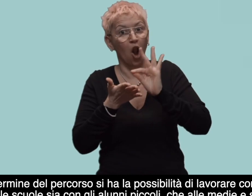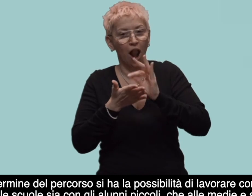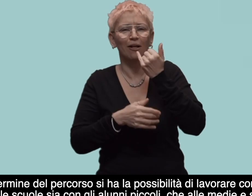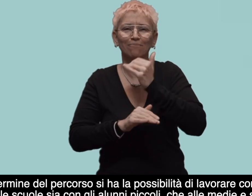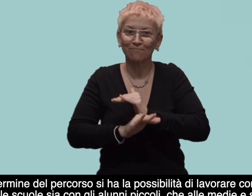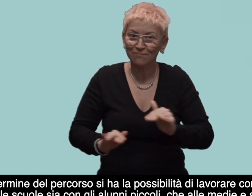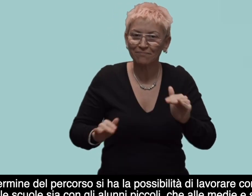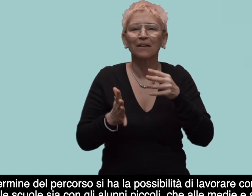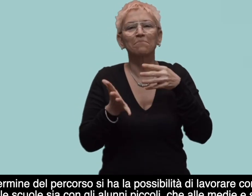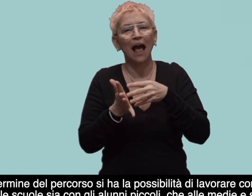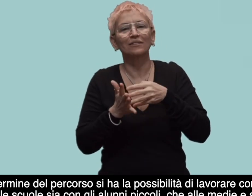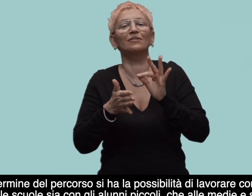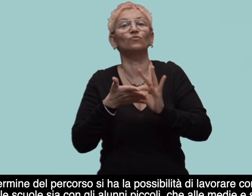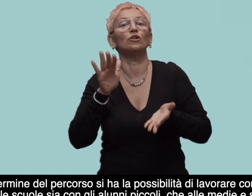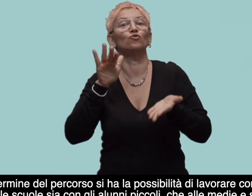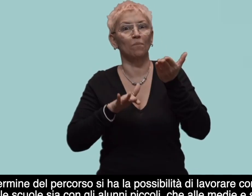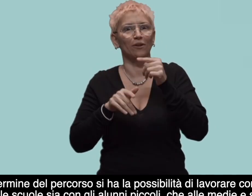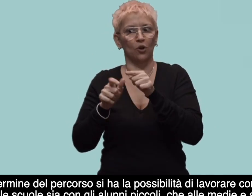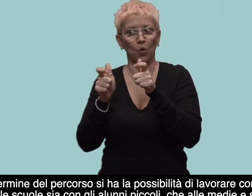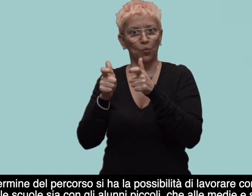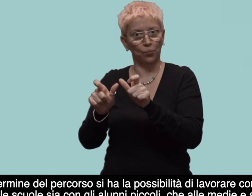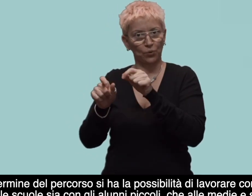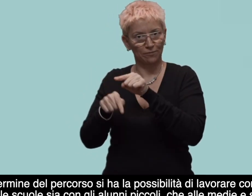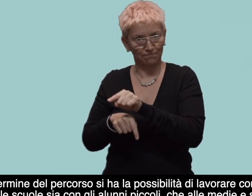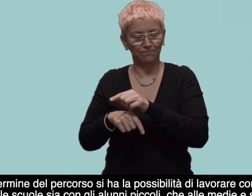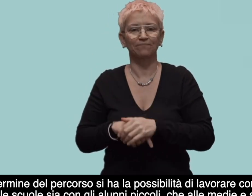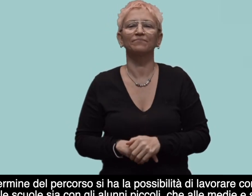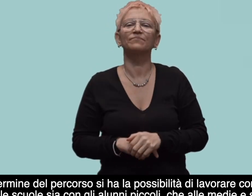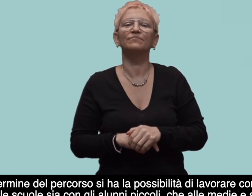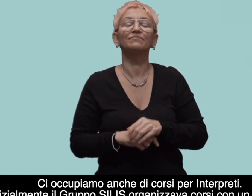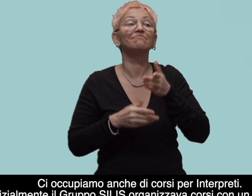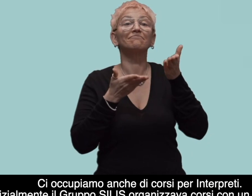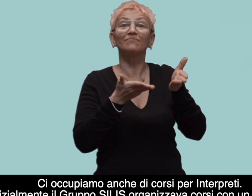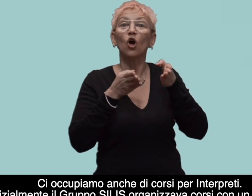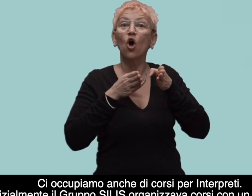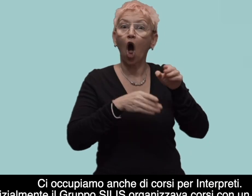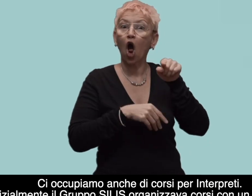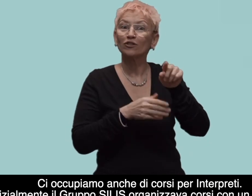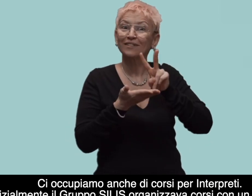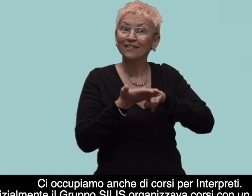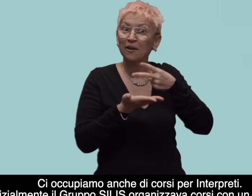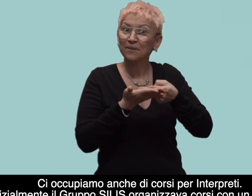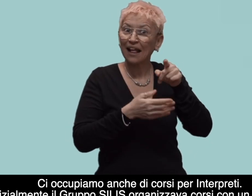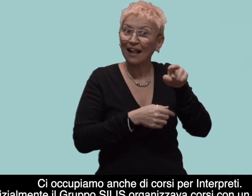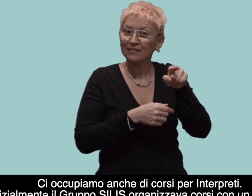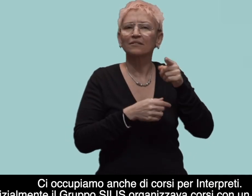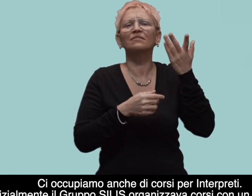sia la possibilità di lavorare nelle scuole sia con gli alunni piccoli che alle medie alle superiori ci occupiamo poi del corso